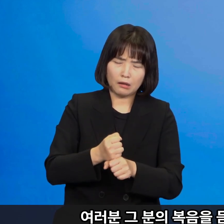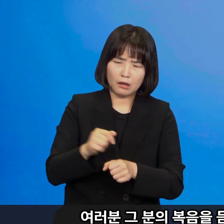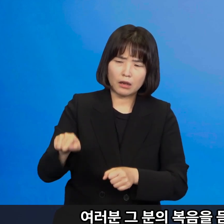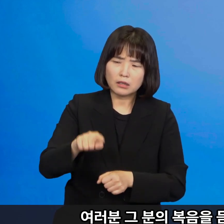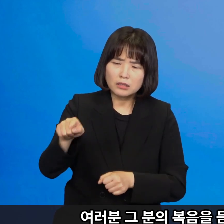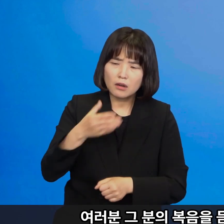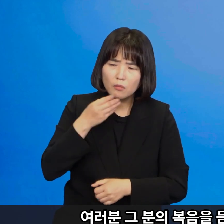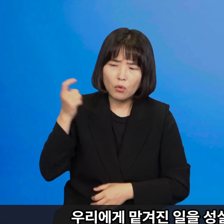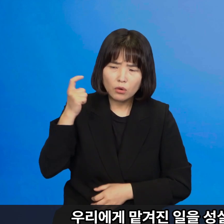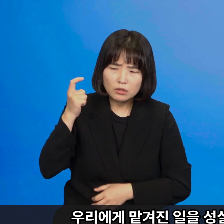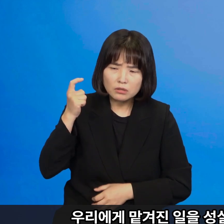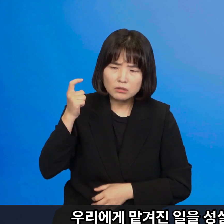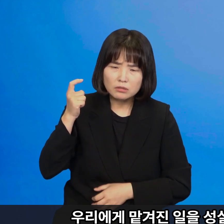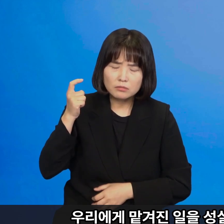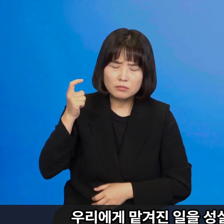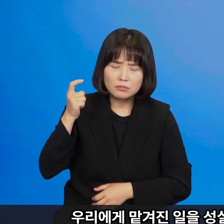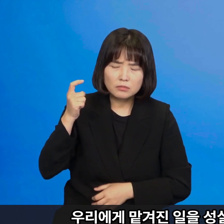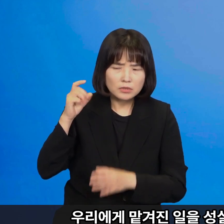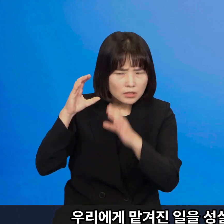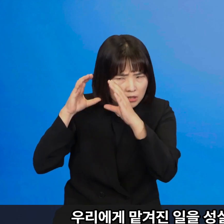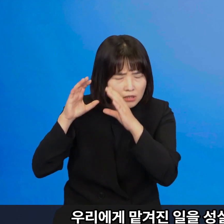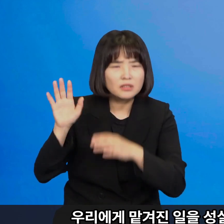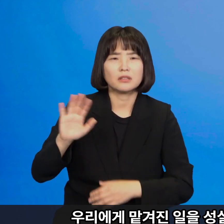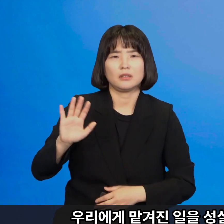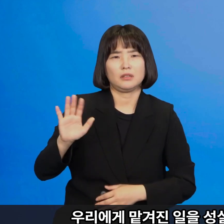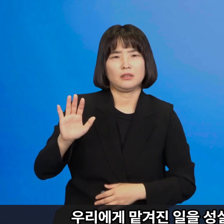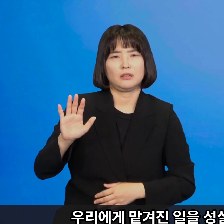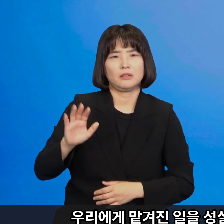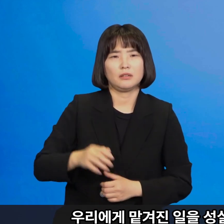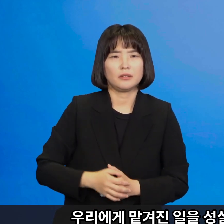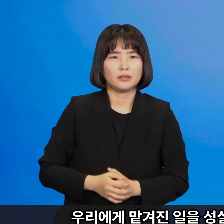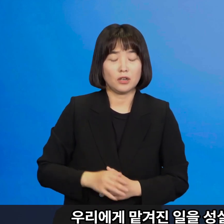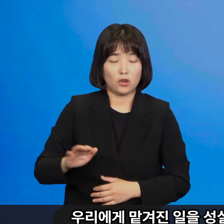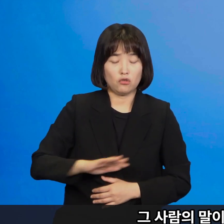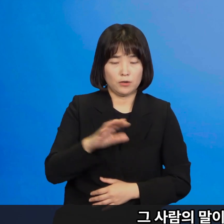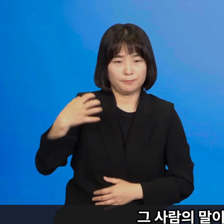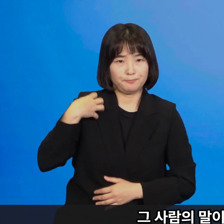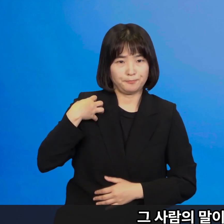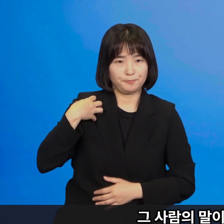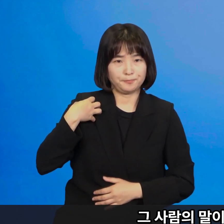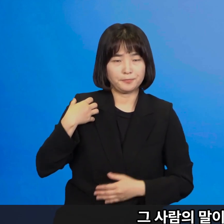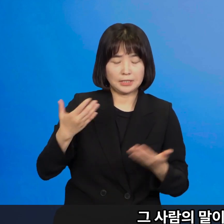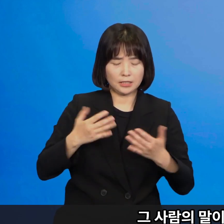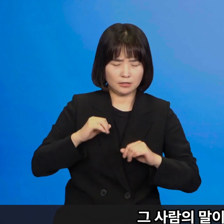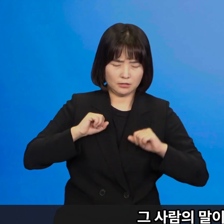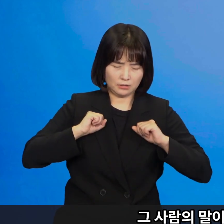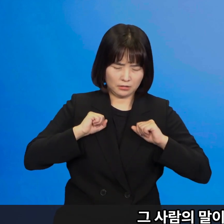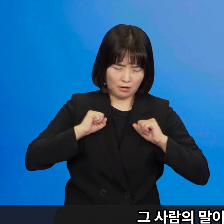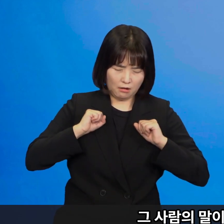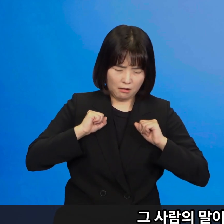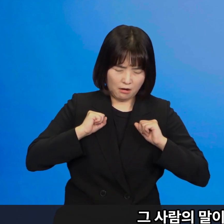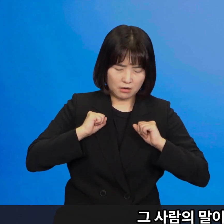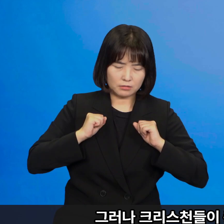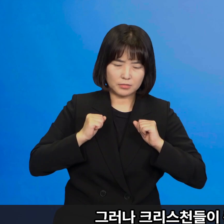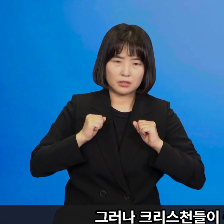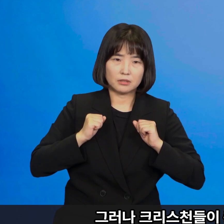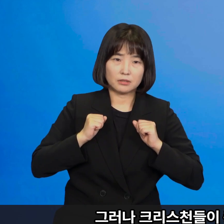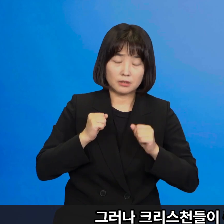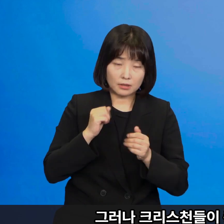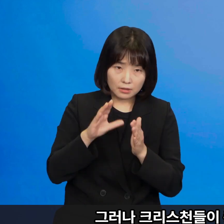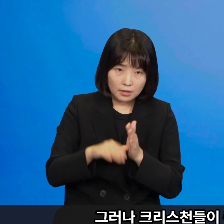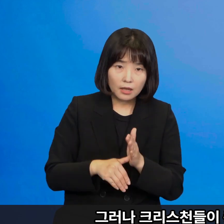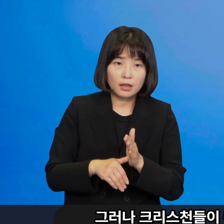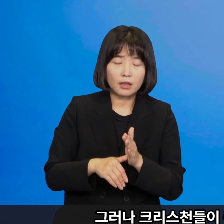듣죠. 우리에게 맡겨진 일을 성실하게 탁월하게 해 나갈 때에 그 사람의 말이 들려지는 거예요.